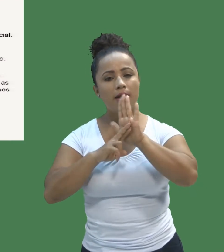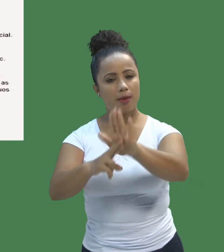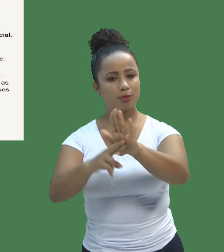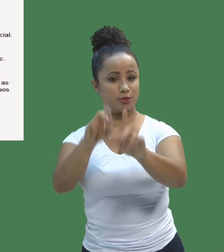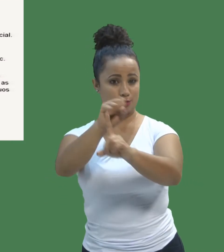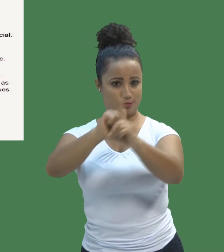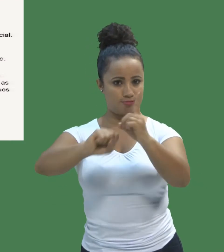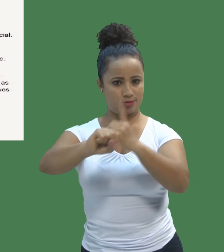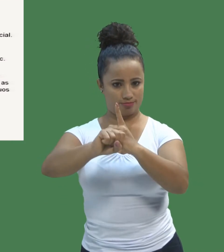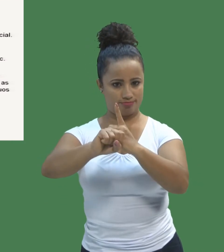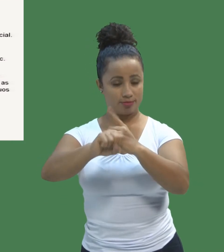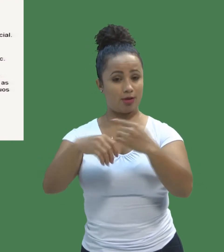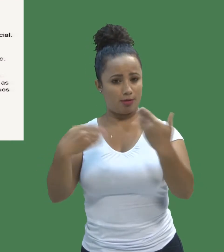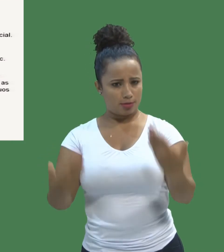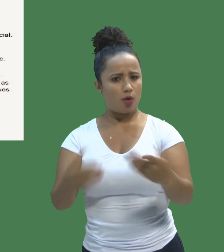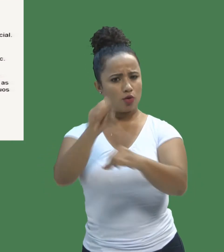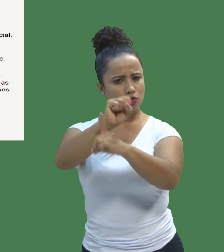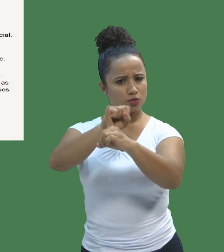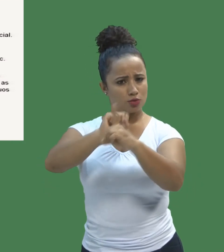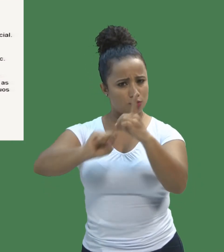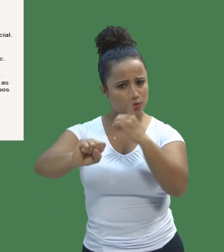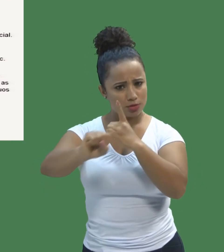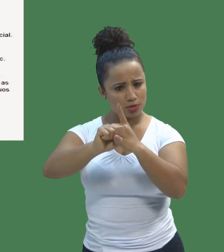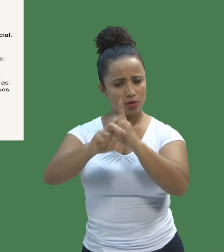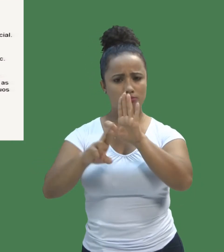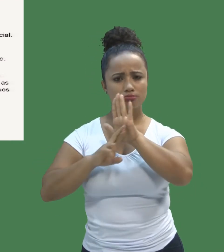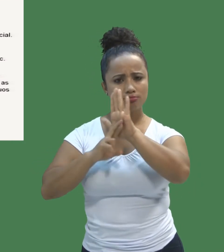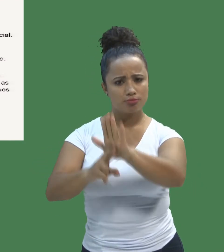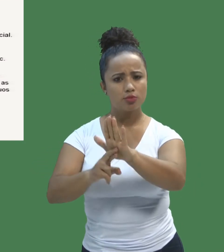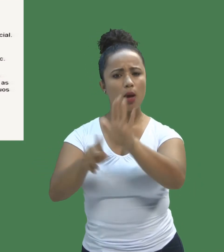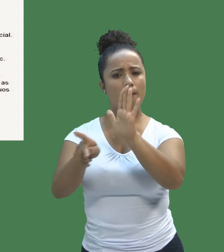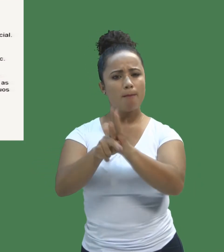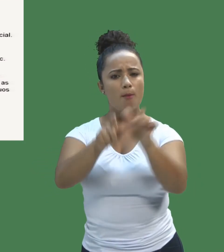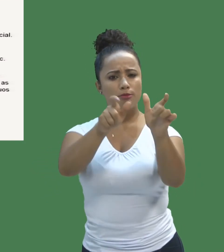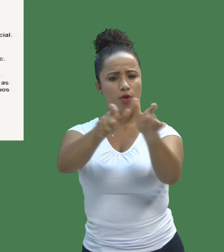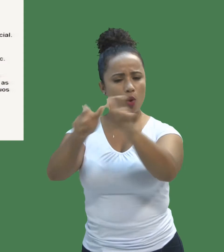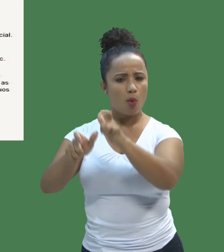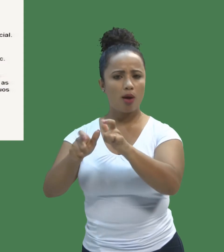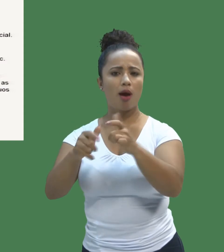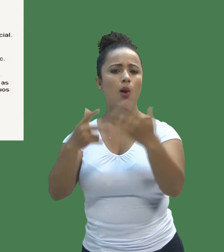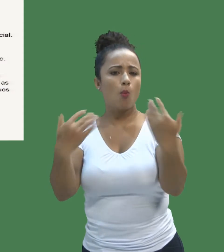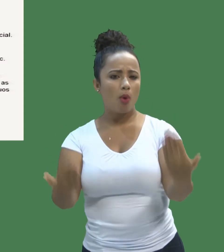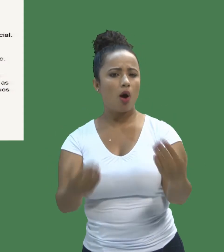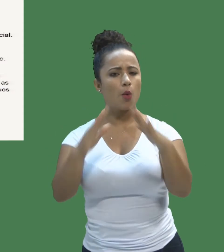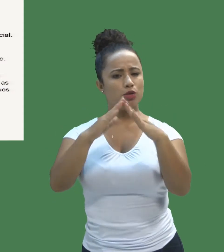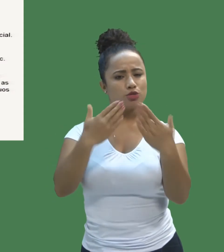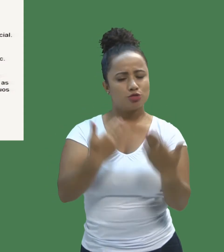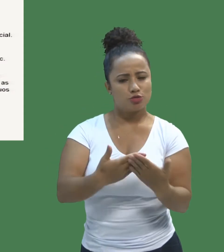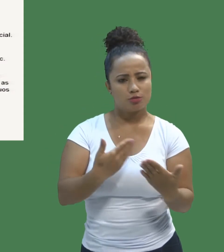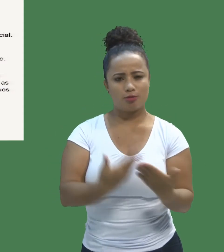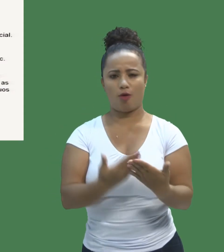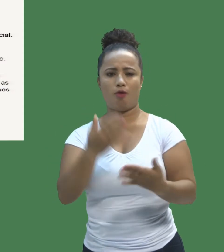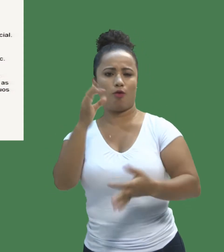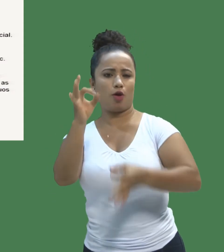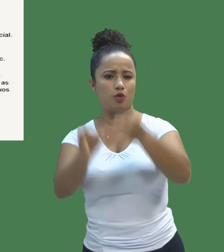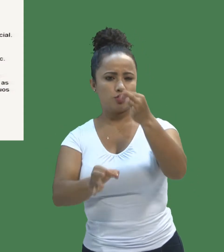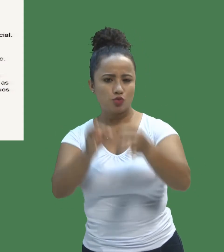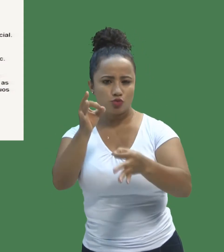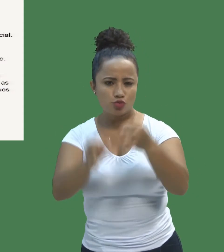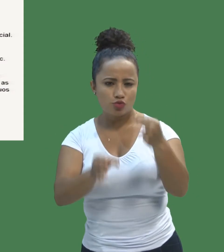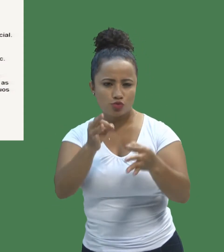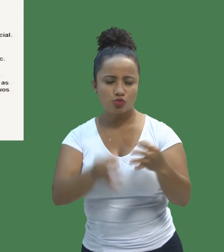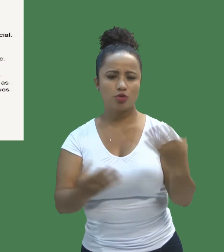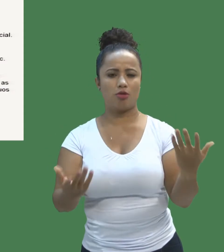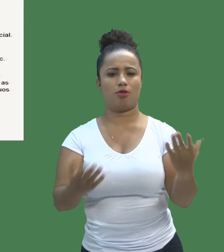pelas instituições, conforme este autor. As instituições seriam a